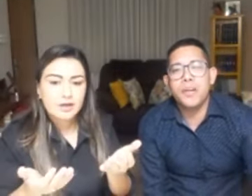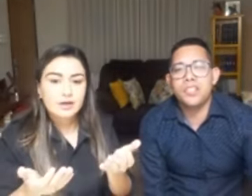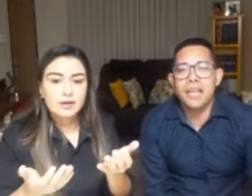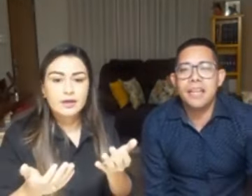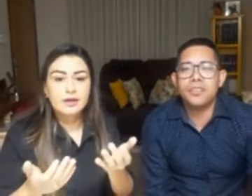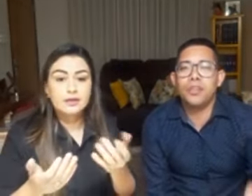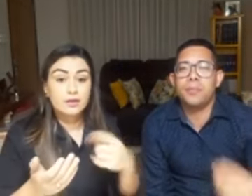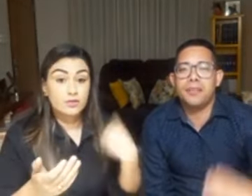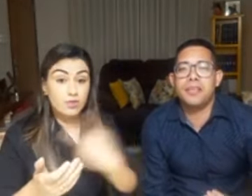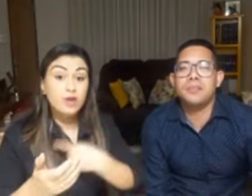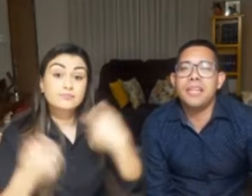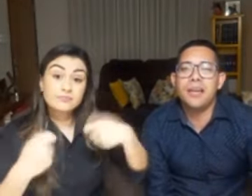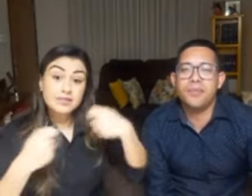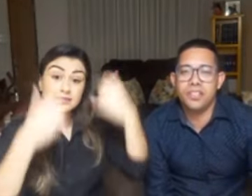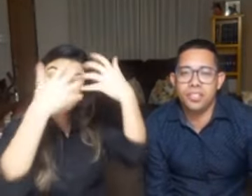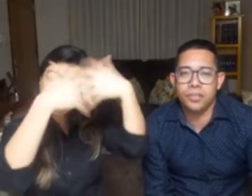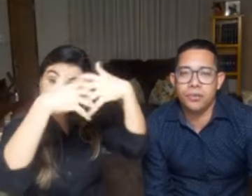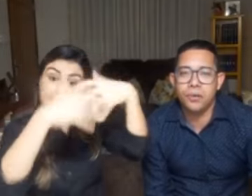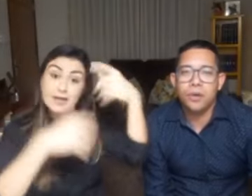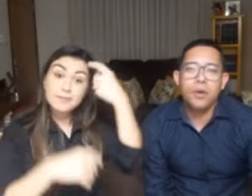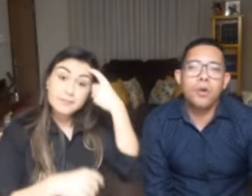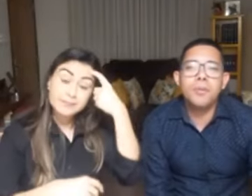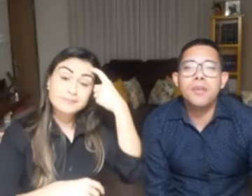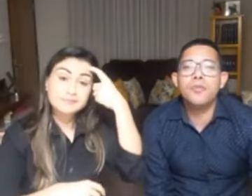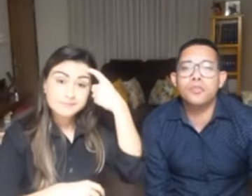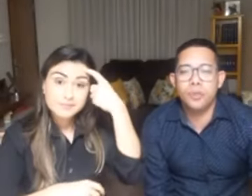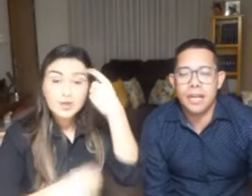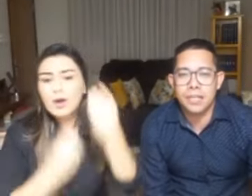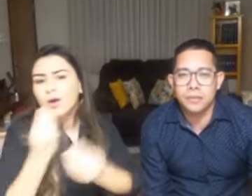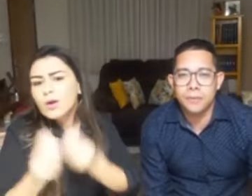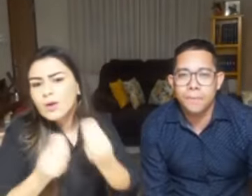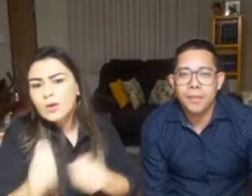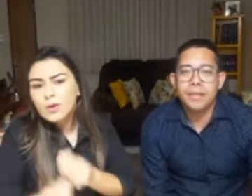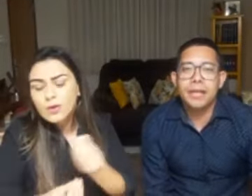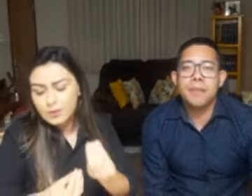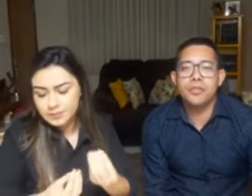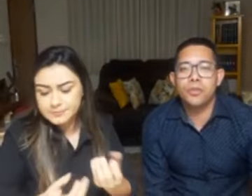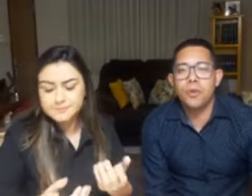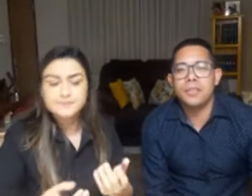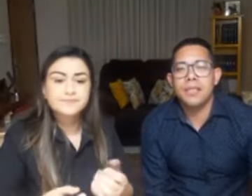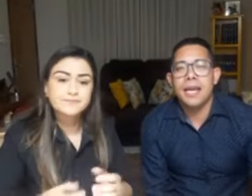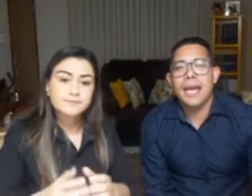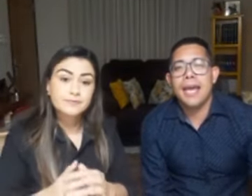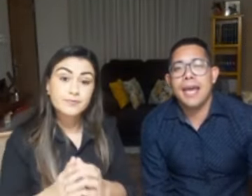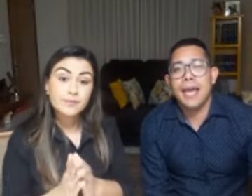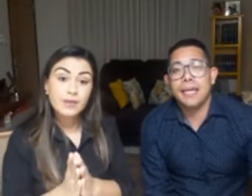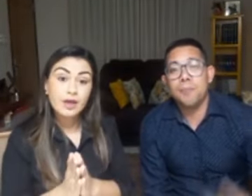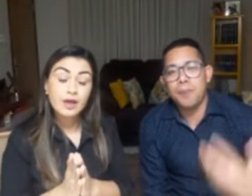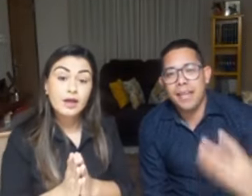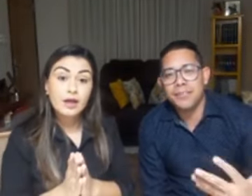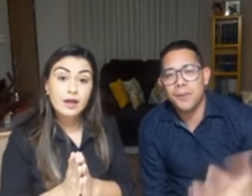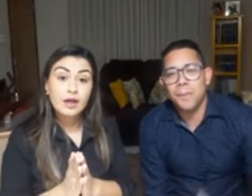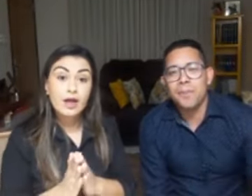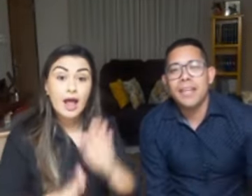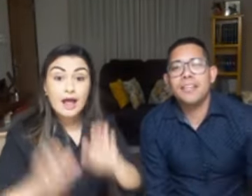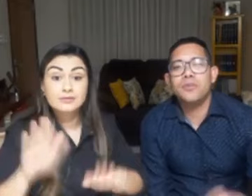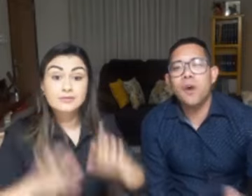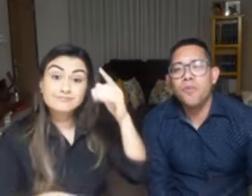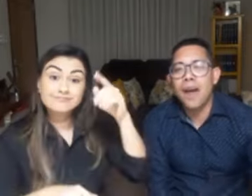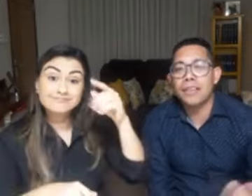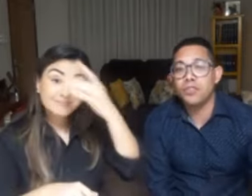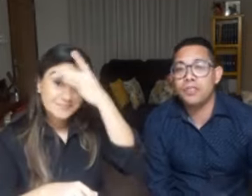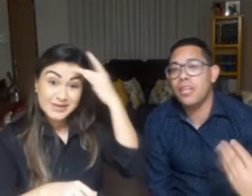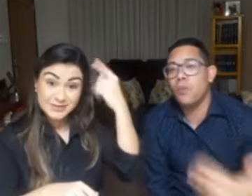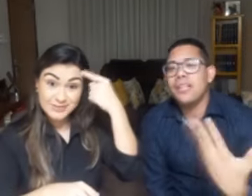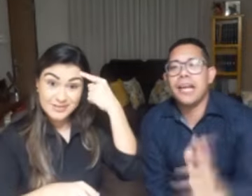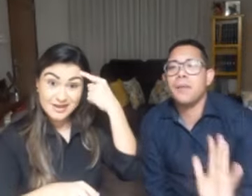muito pertinentes que nós precisamos estar refletindo. Como que funciona isso? Tem pessoas que pensam que só o